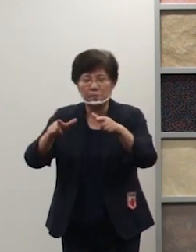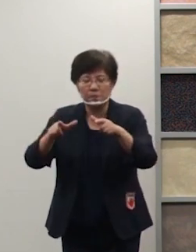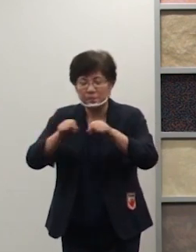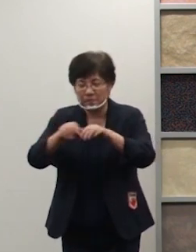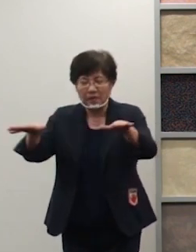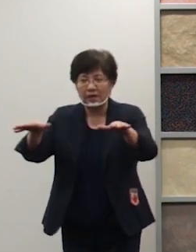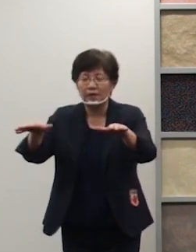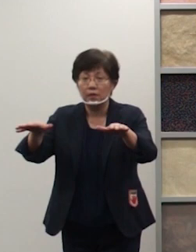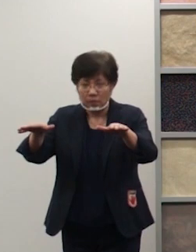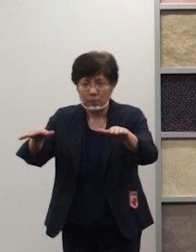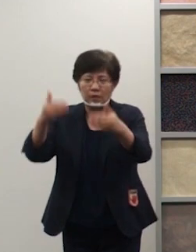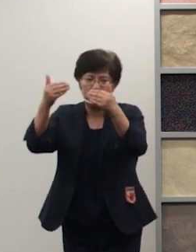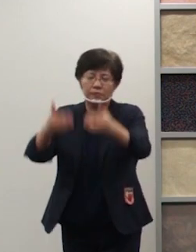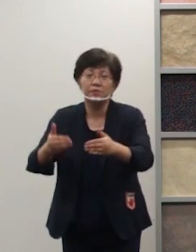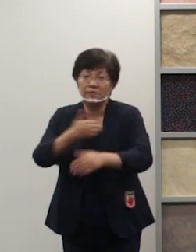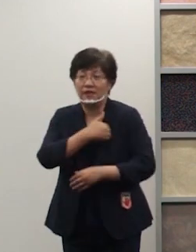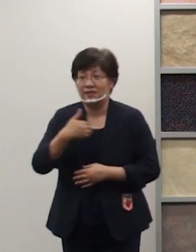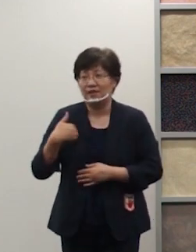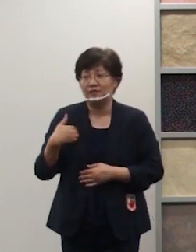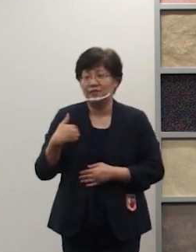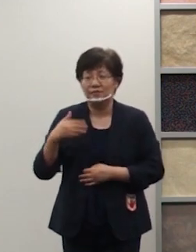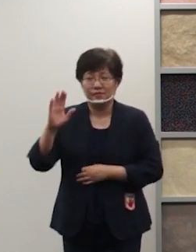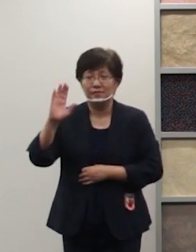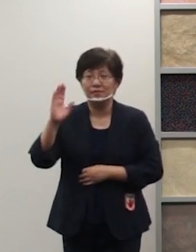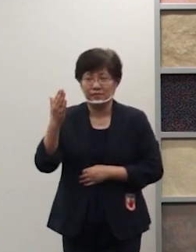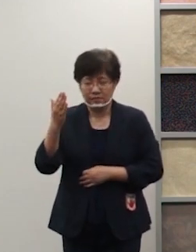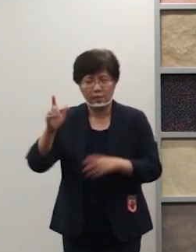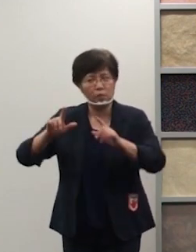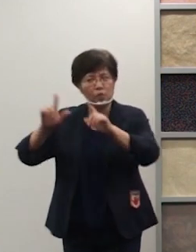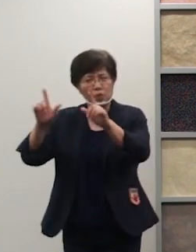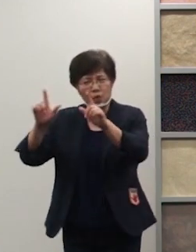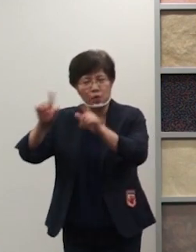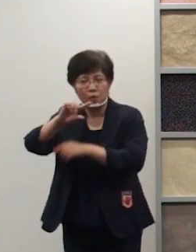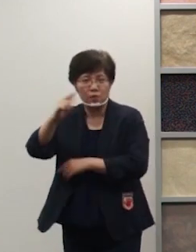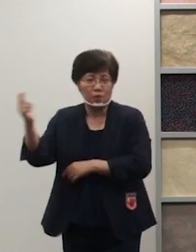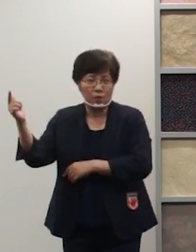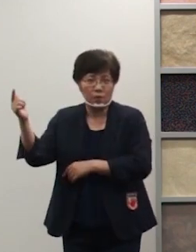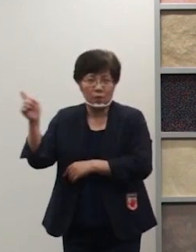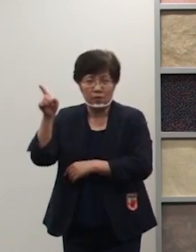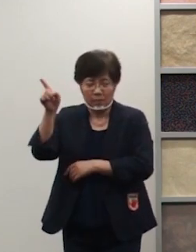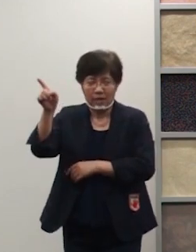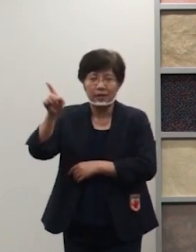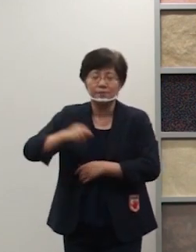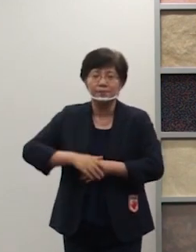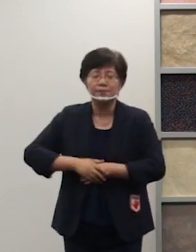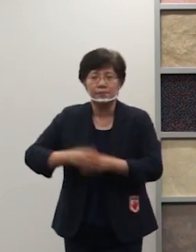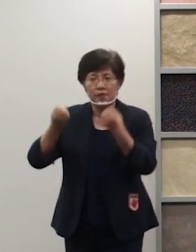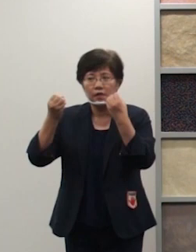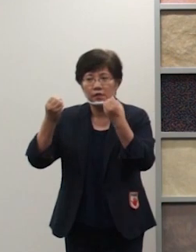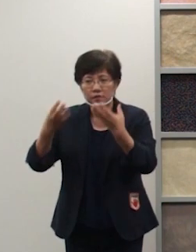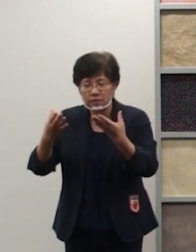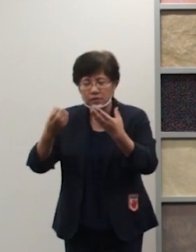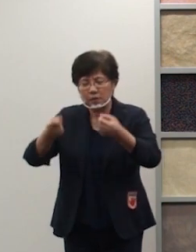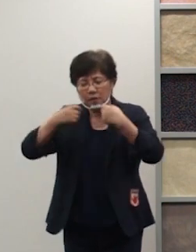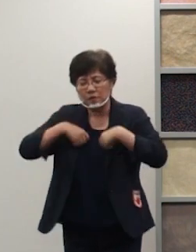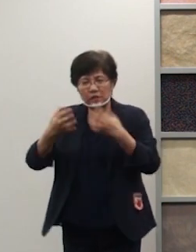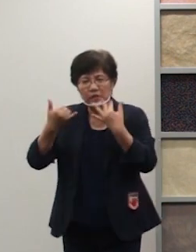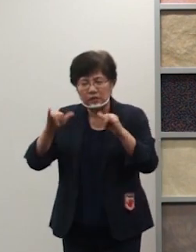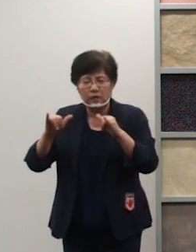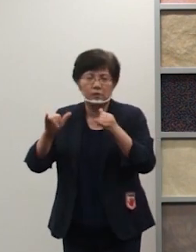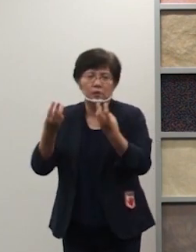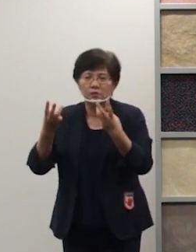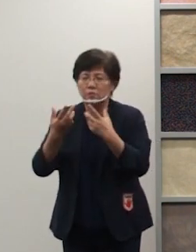ません。しかしながら東京を中心に首都圏におきまして新規感染者数が増加していること